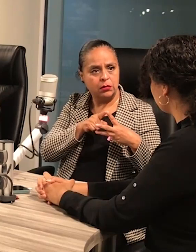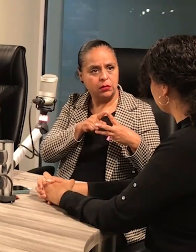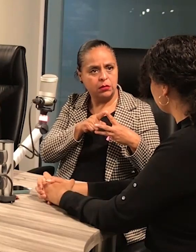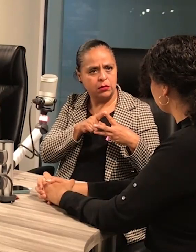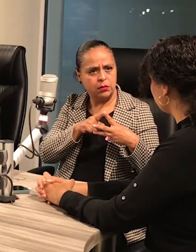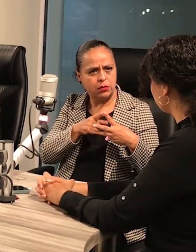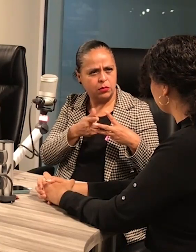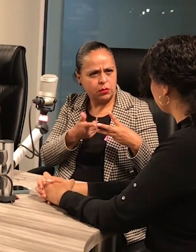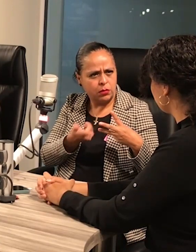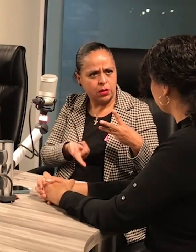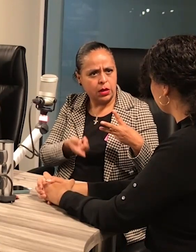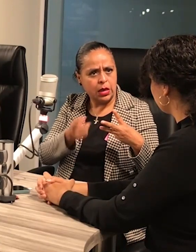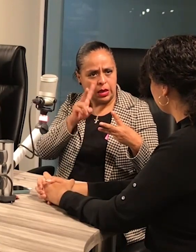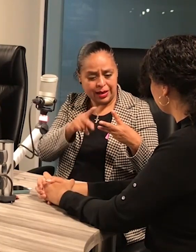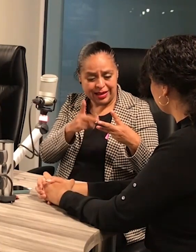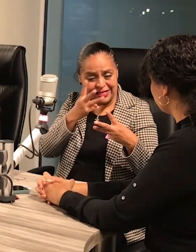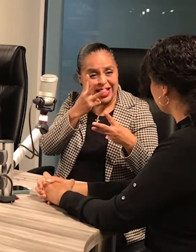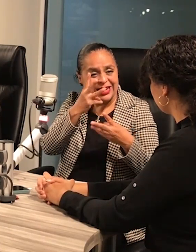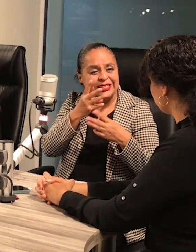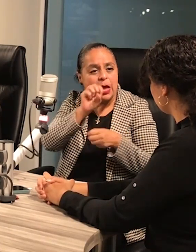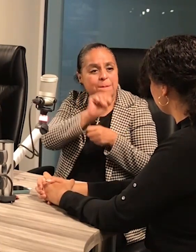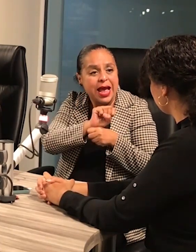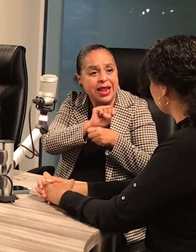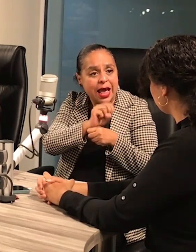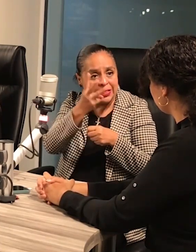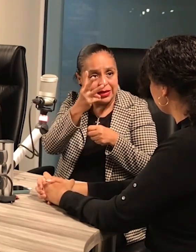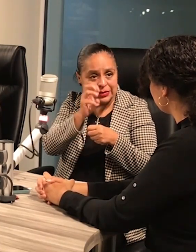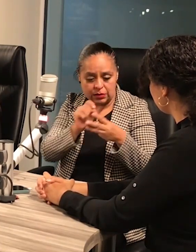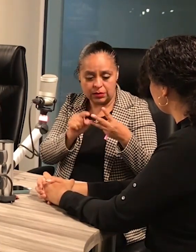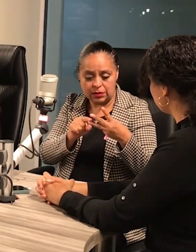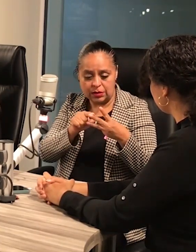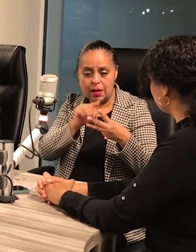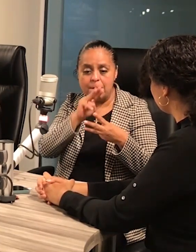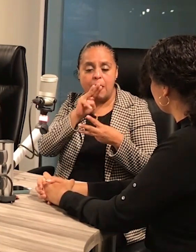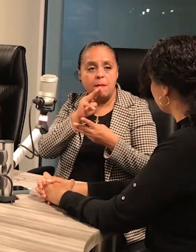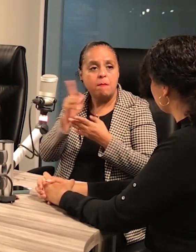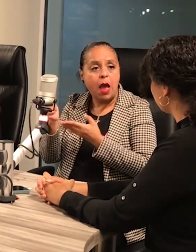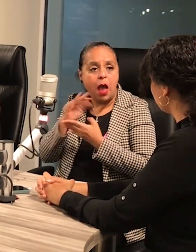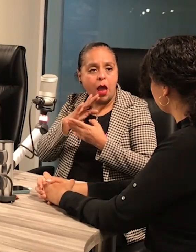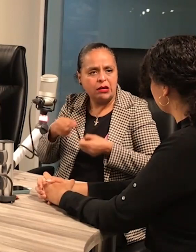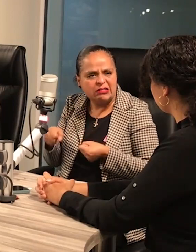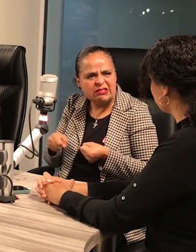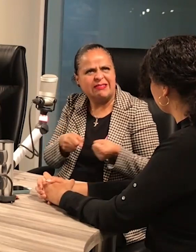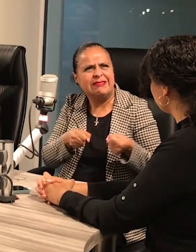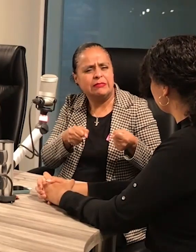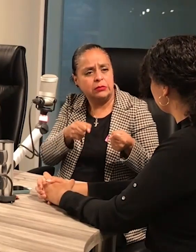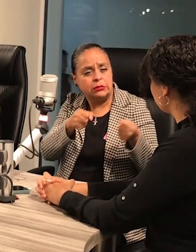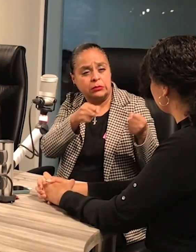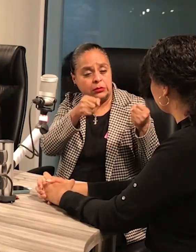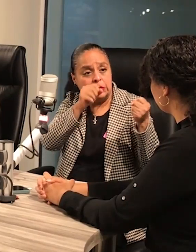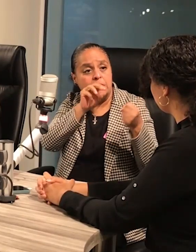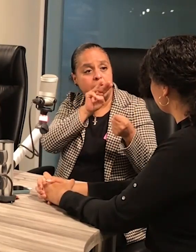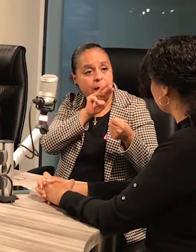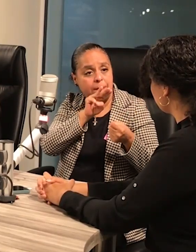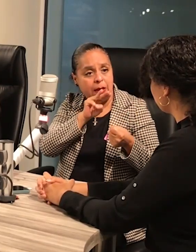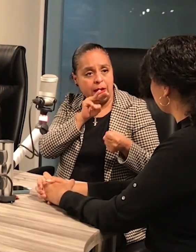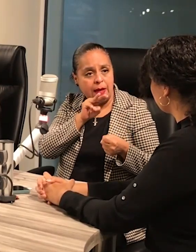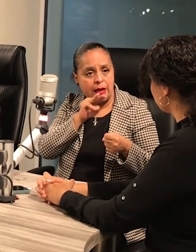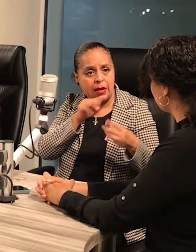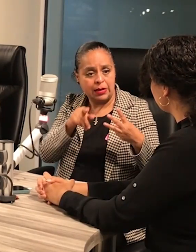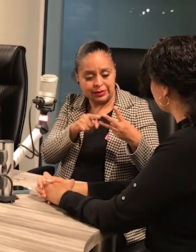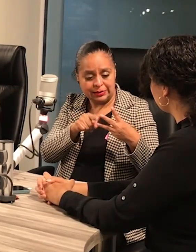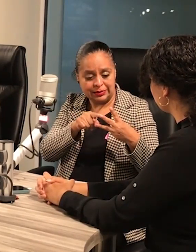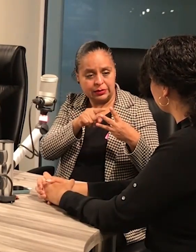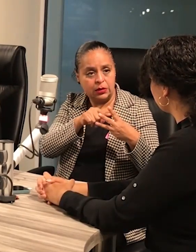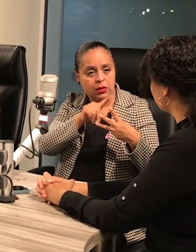esa tercera semana, yo iba con el apoyo de mi mamá, me desplazaba y subía. Y en ese inter